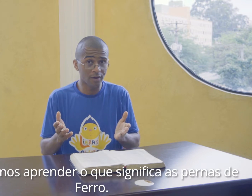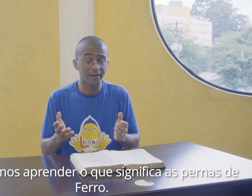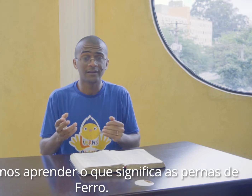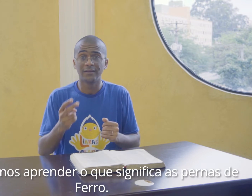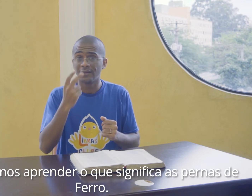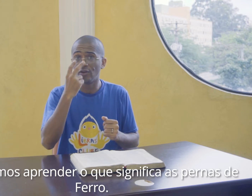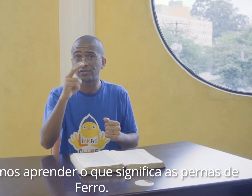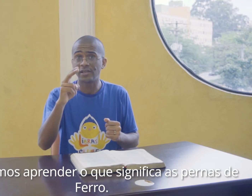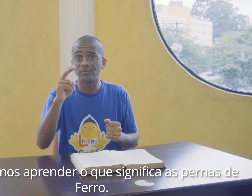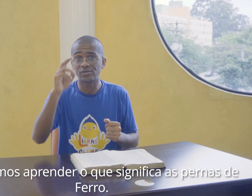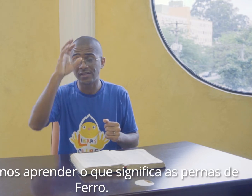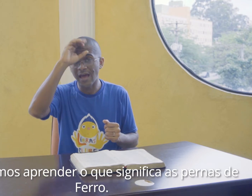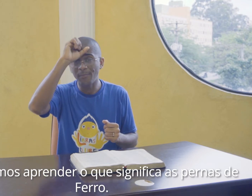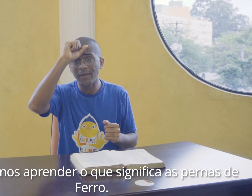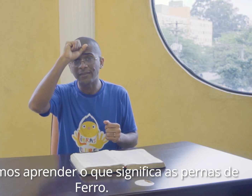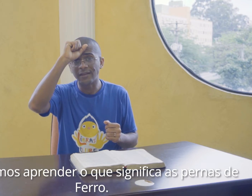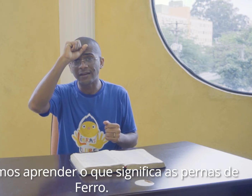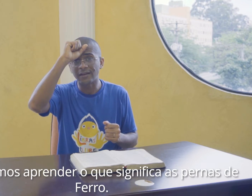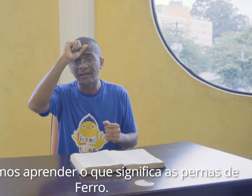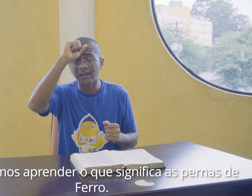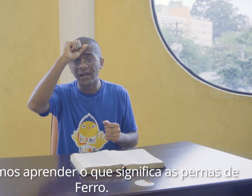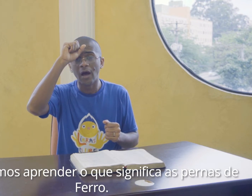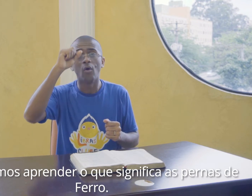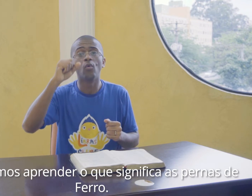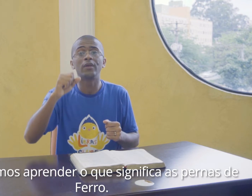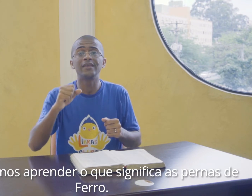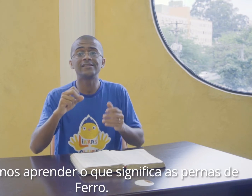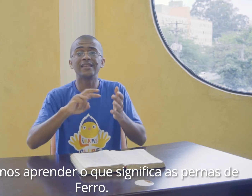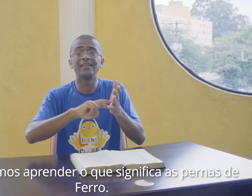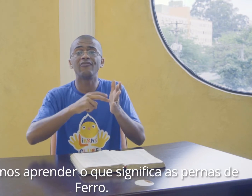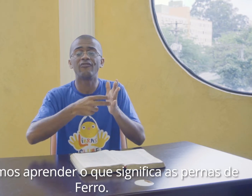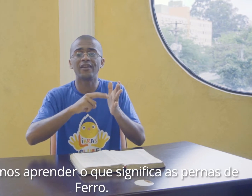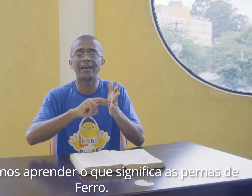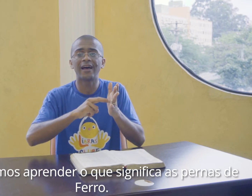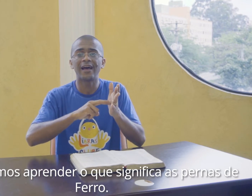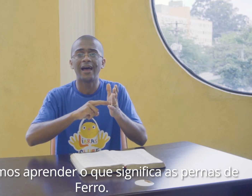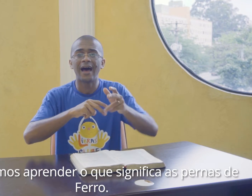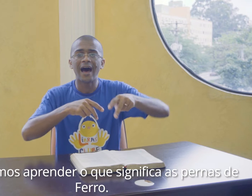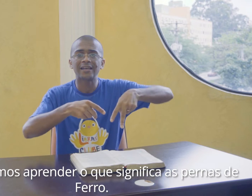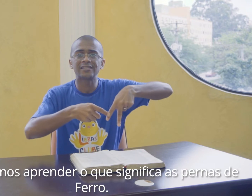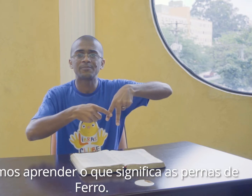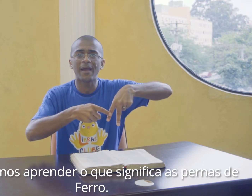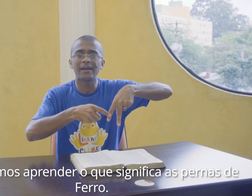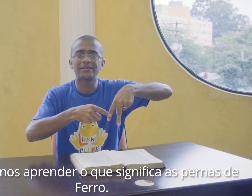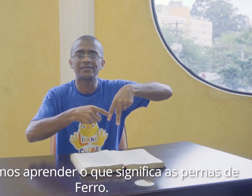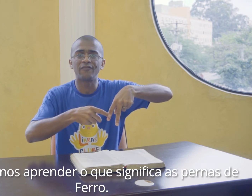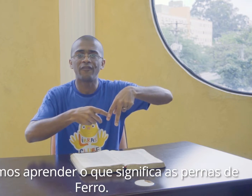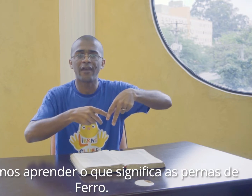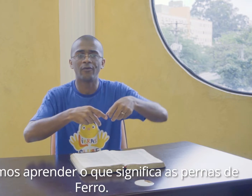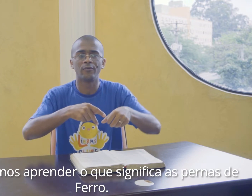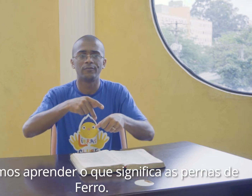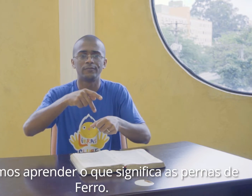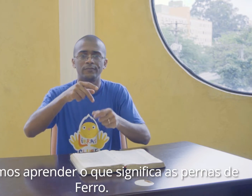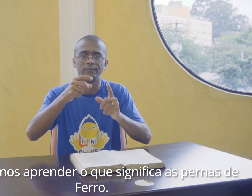Agora, nós temos que aprender o que significa as pernas de ferro.